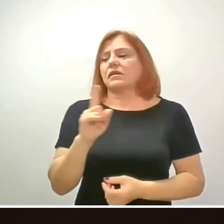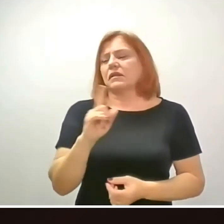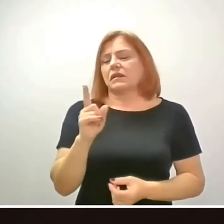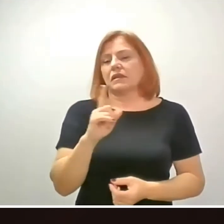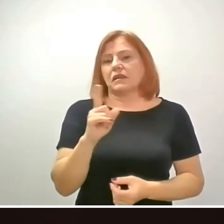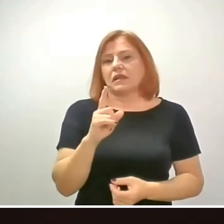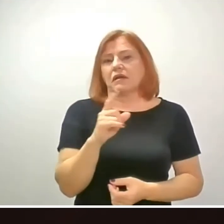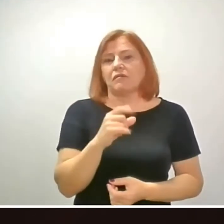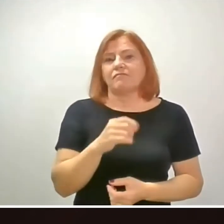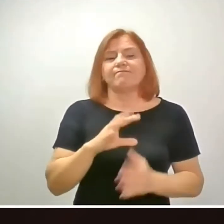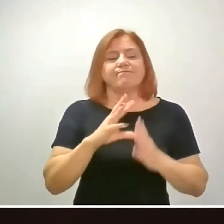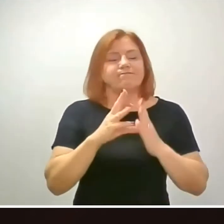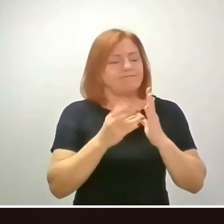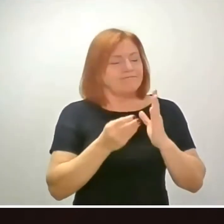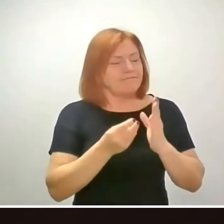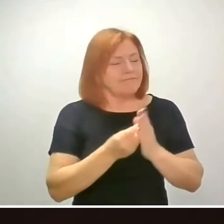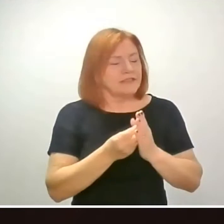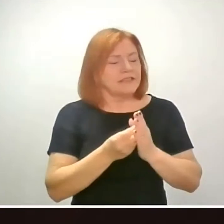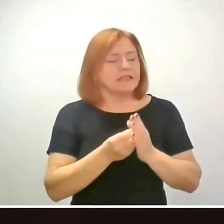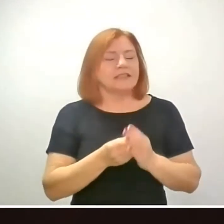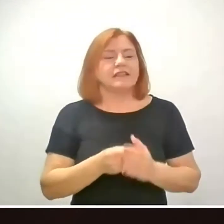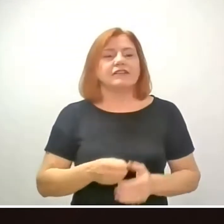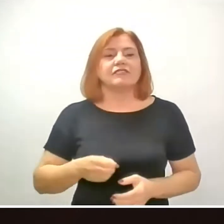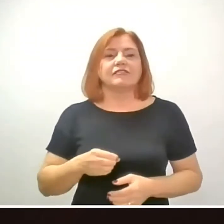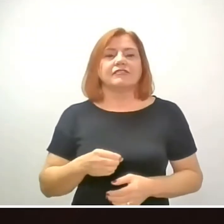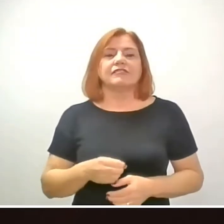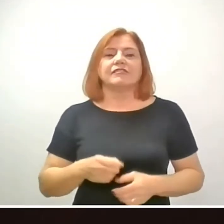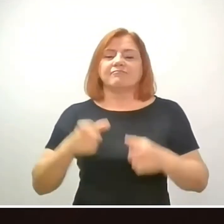se alimentar de Cristo.